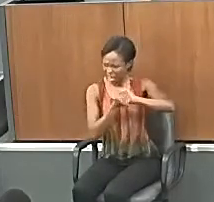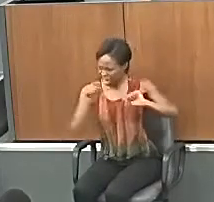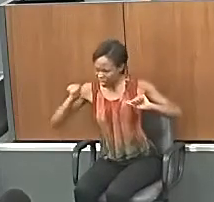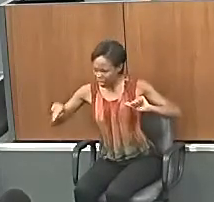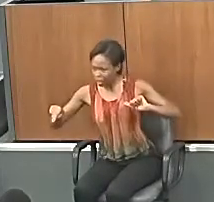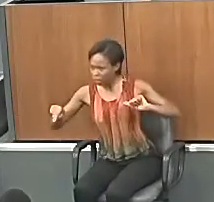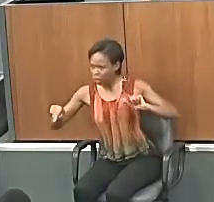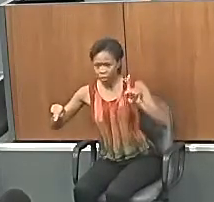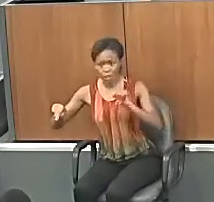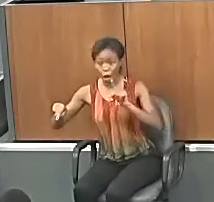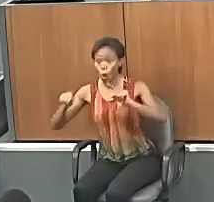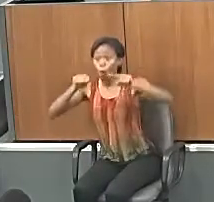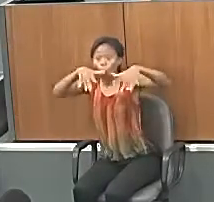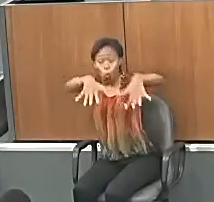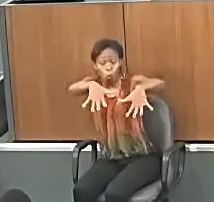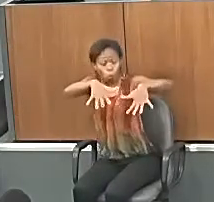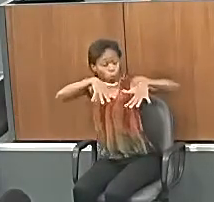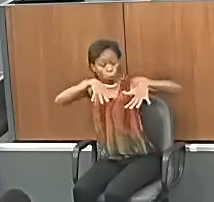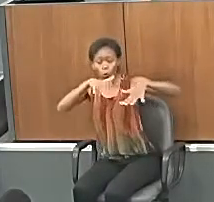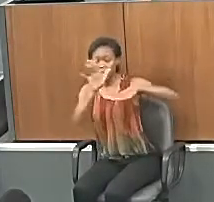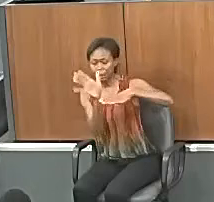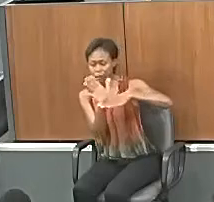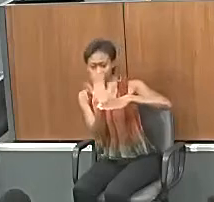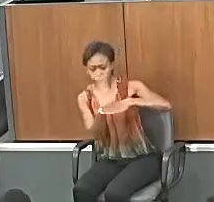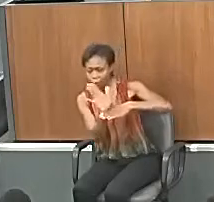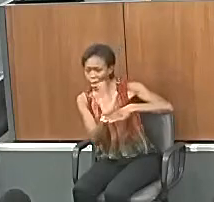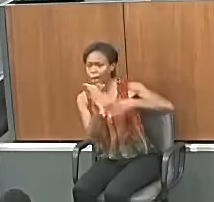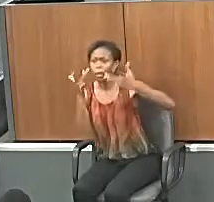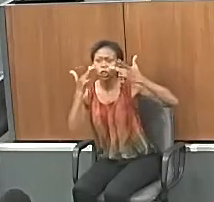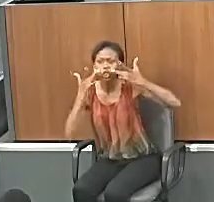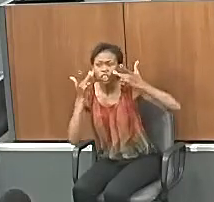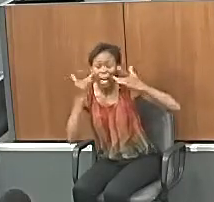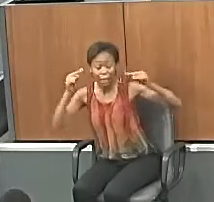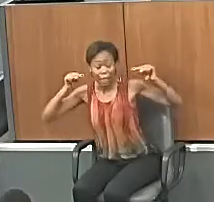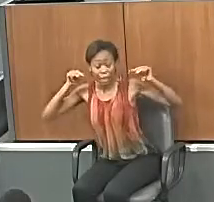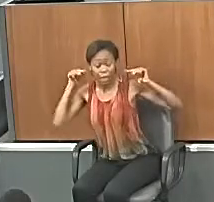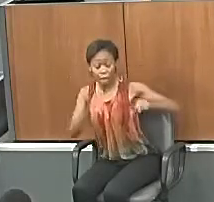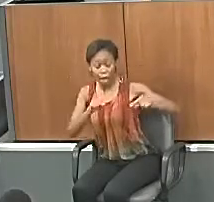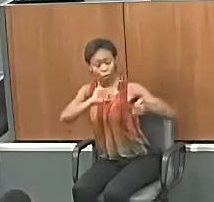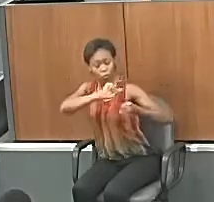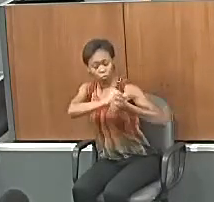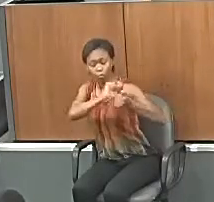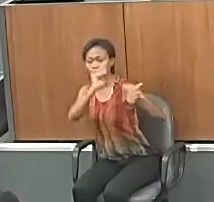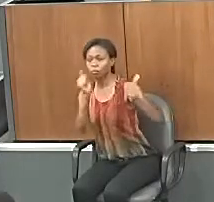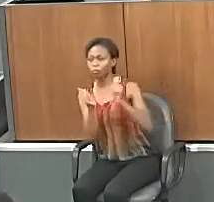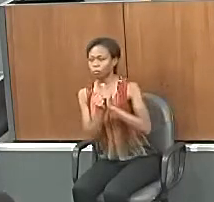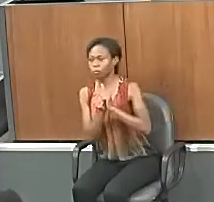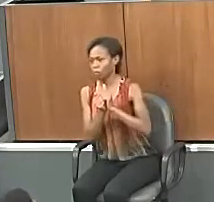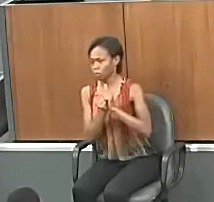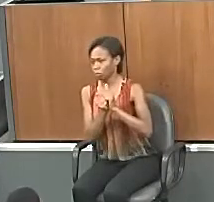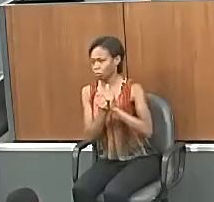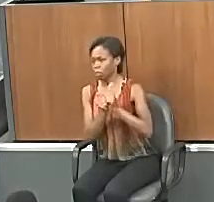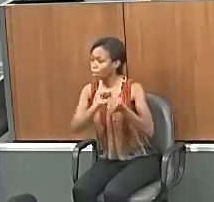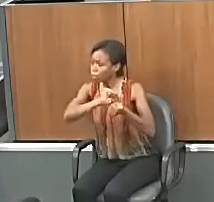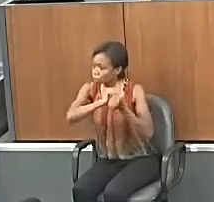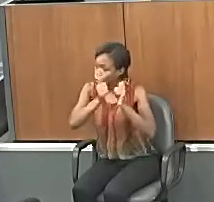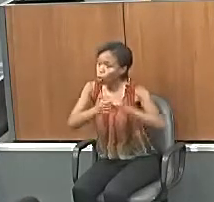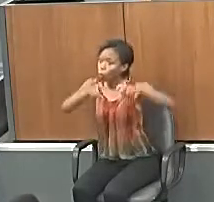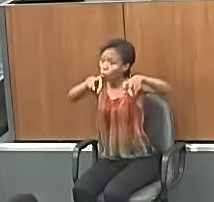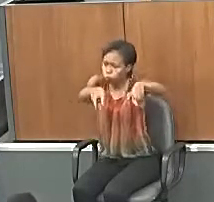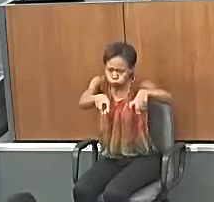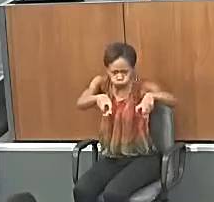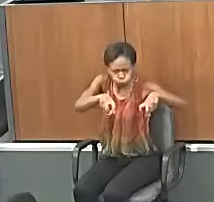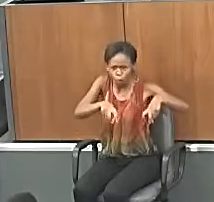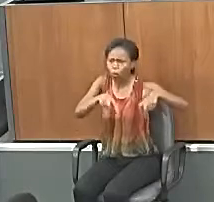de que essas salas de cinemas os espaços culturais teatros enfim eles devem ter no mínimo uma estrutura física em que